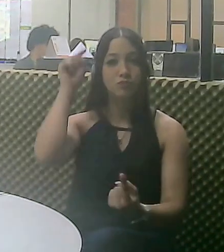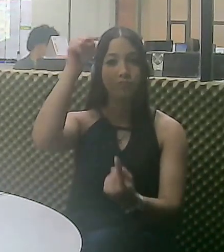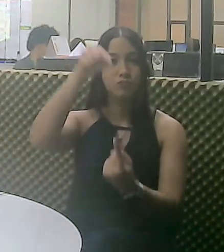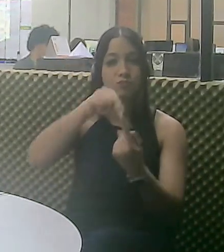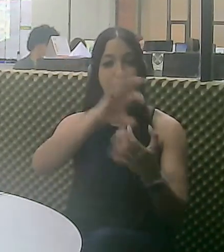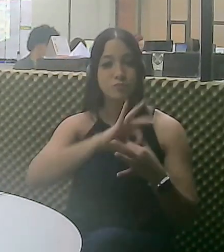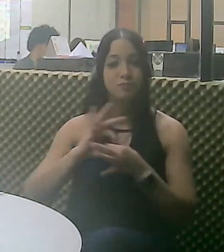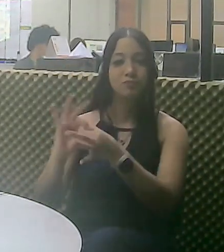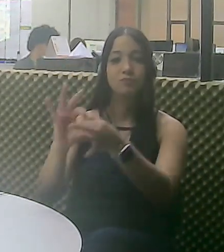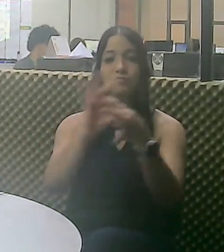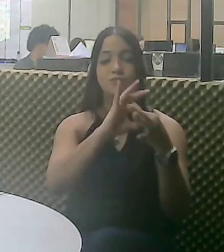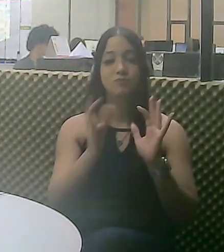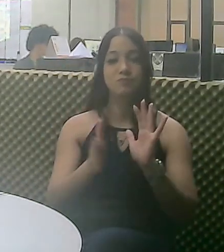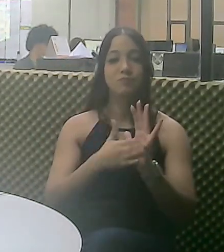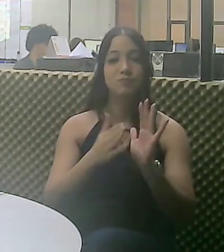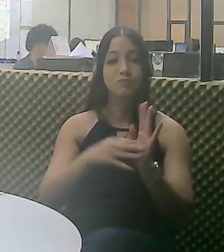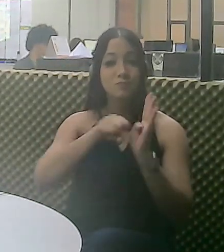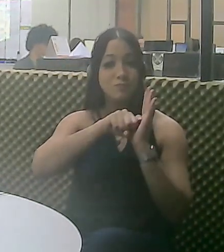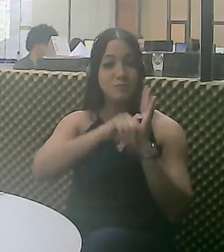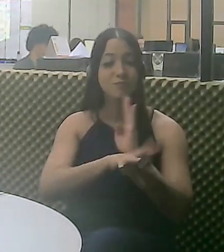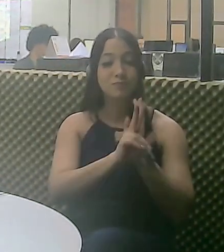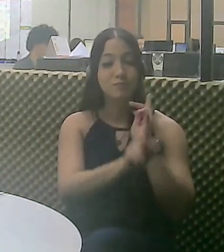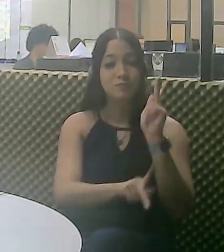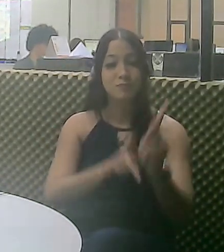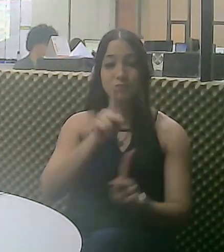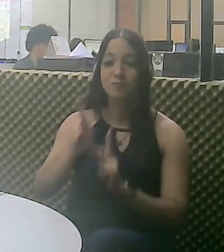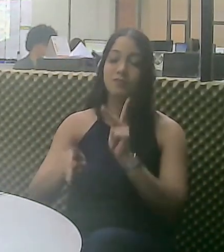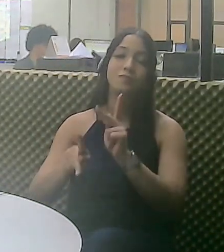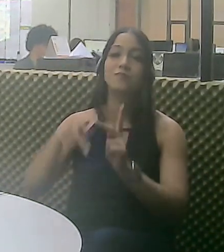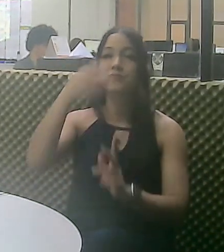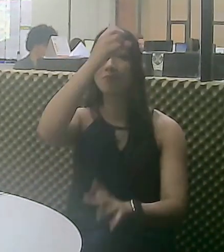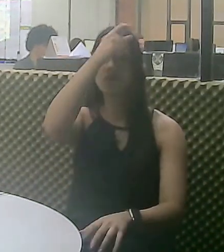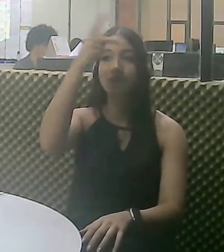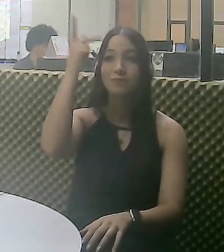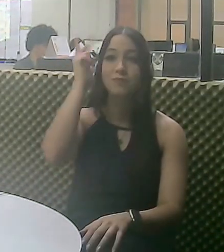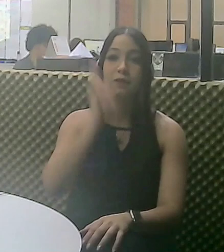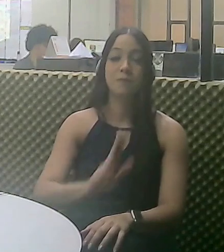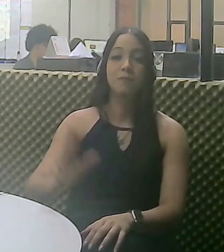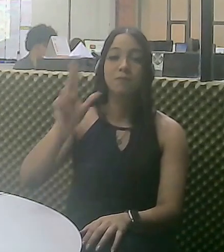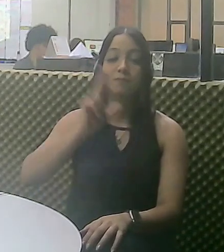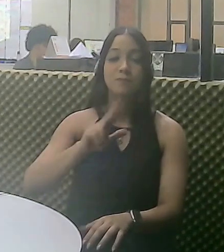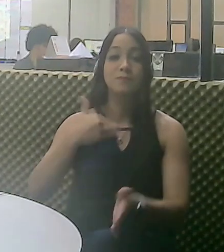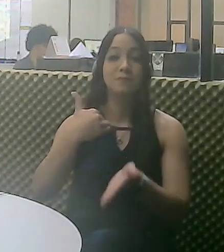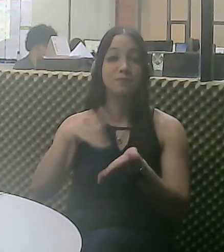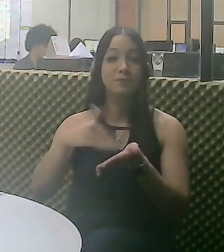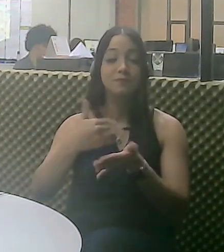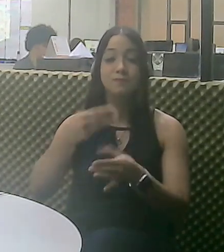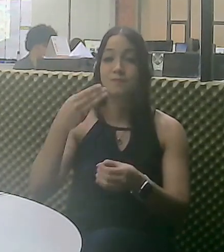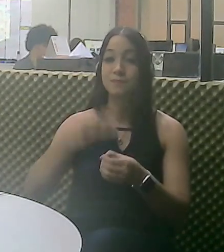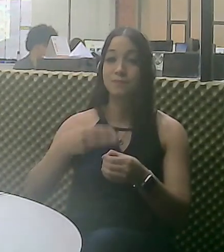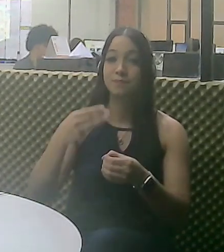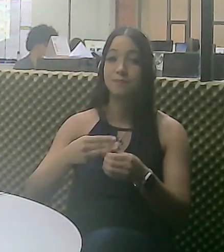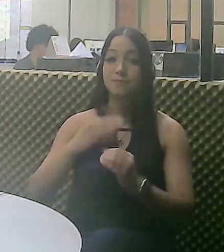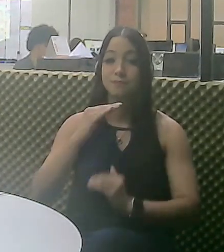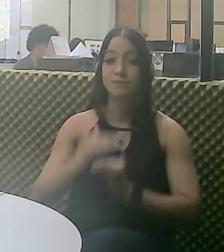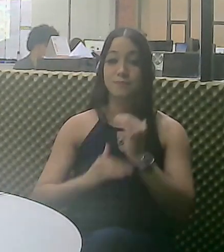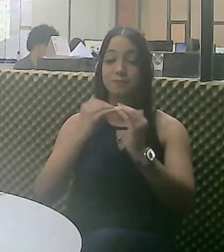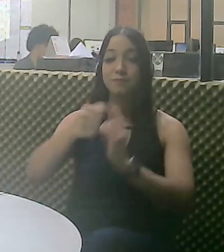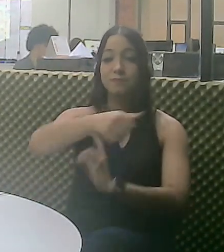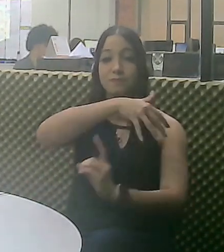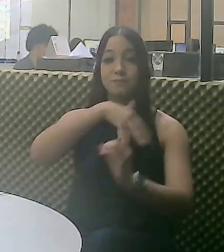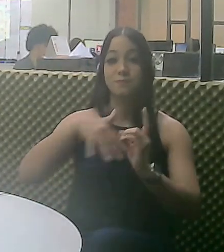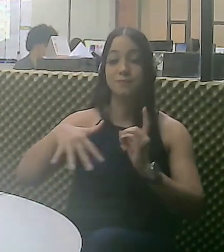parcerias que proporcionam benefícios para a população a Prefeitura de Uberlândia por meio da Secretaria Municipal de Desenvolvimento